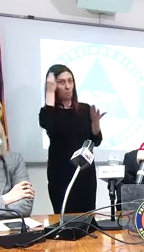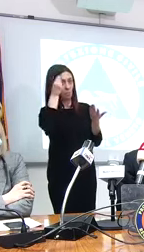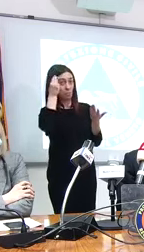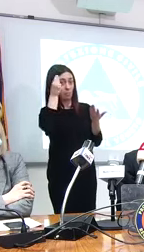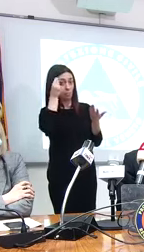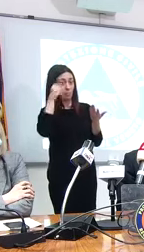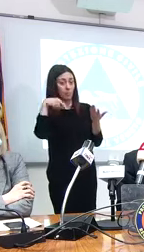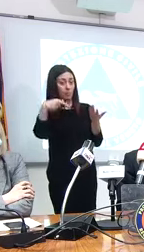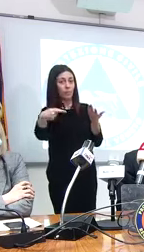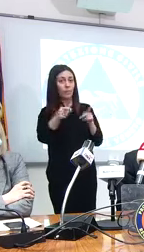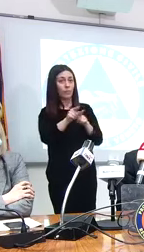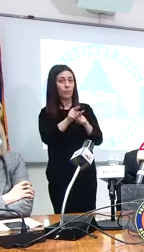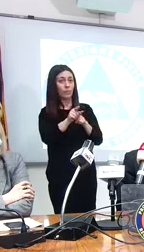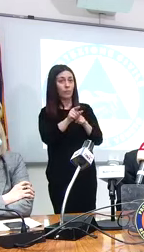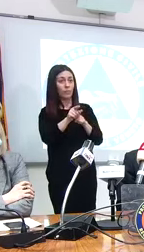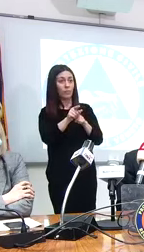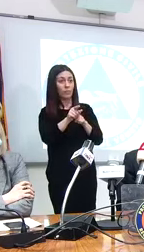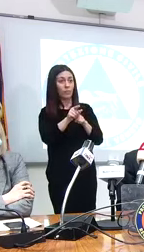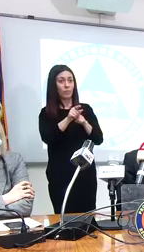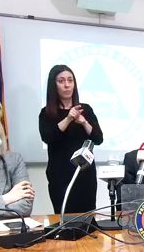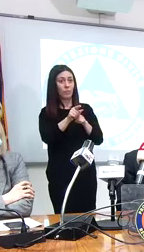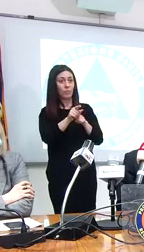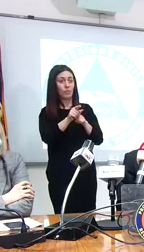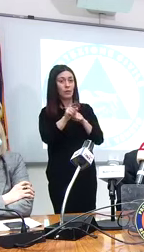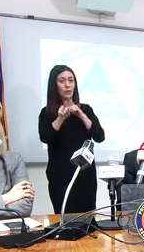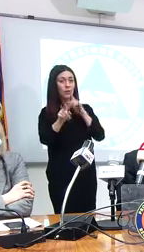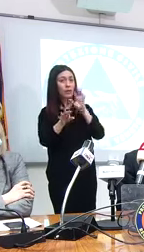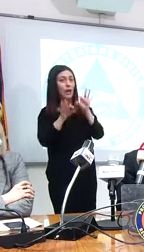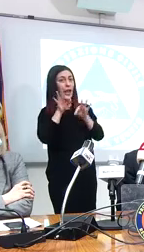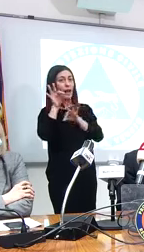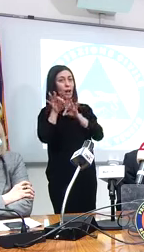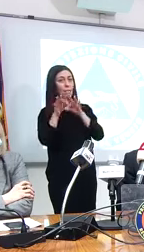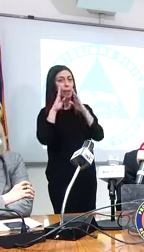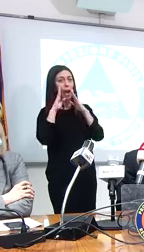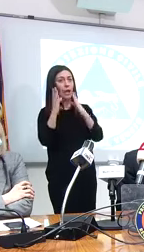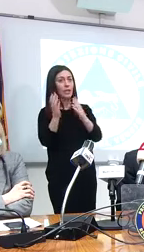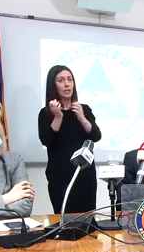sospendere, chiudere, come dite voi, altri posti in terapia intensiva.